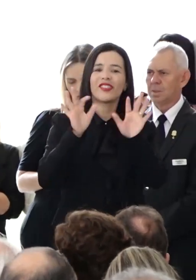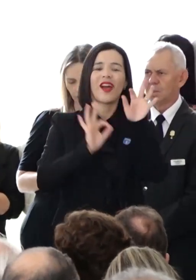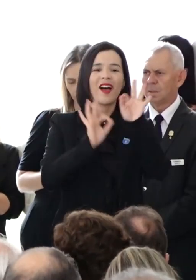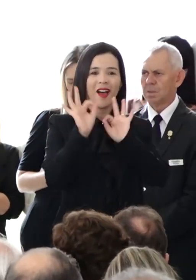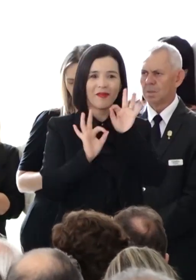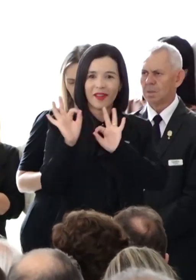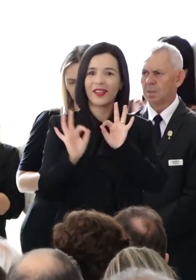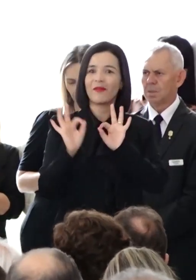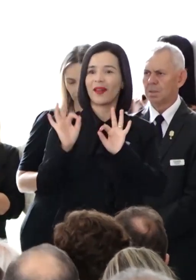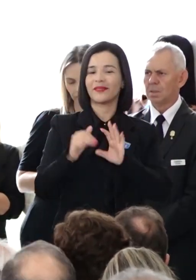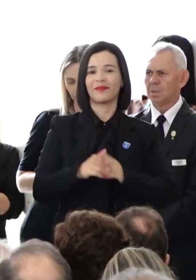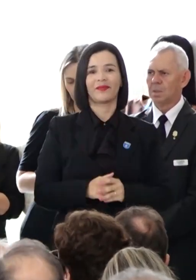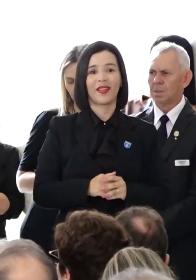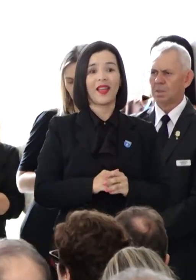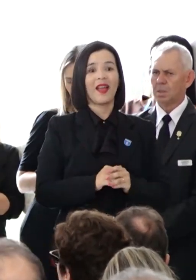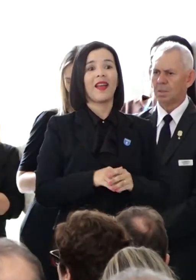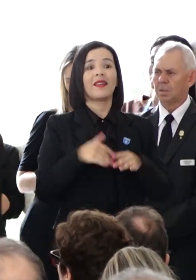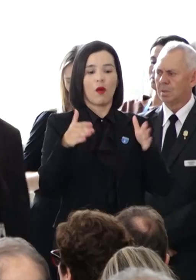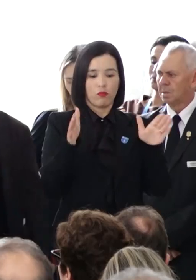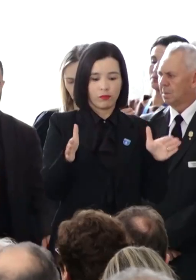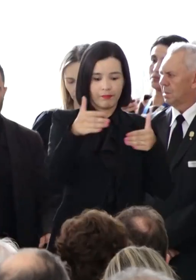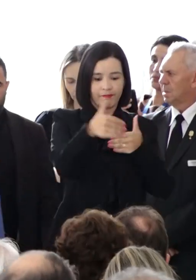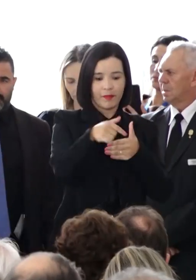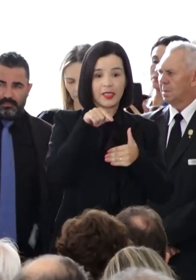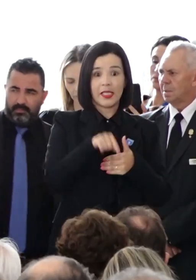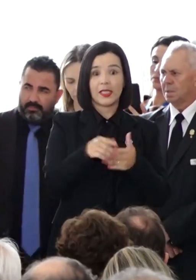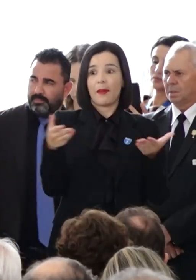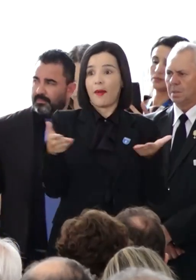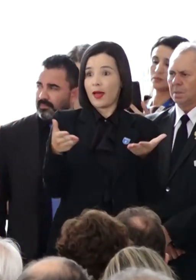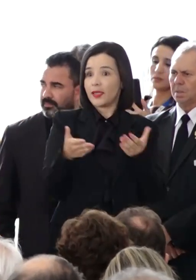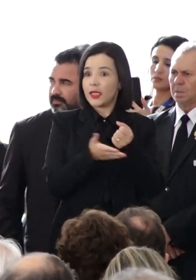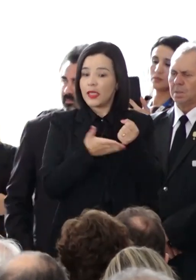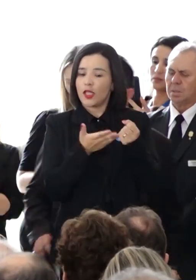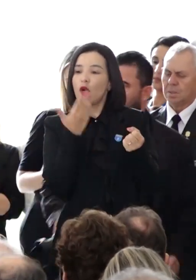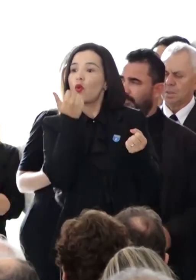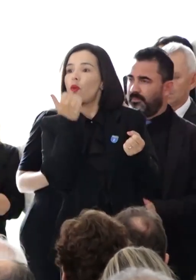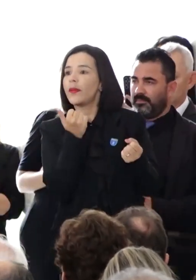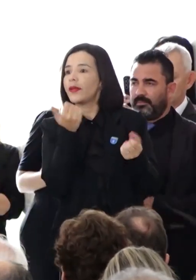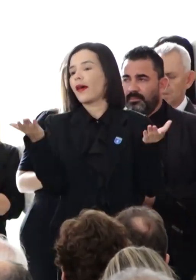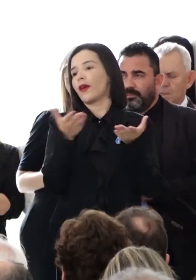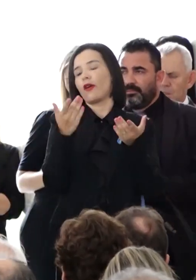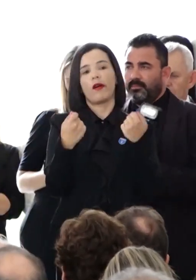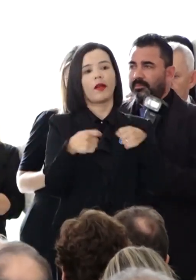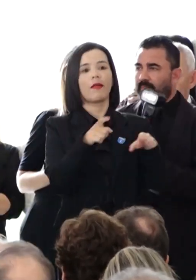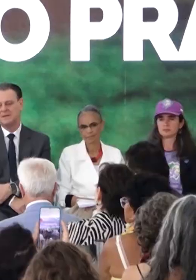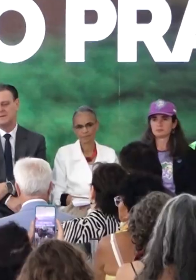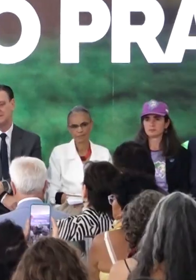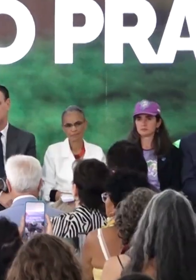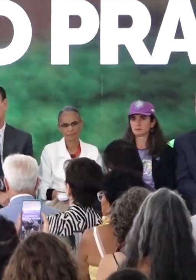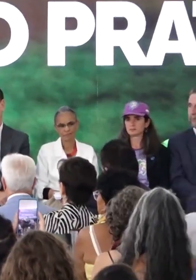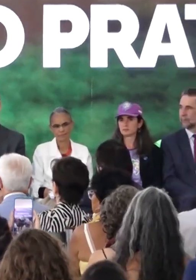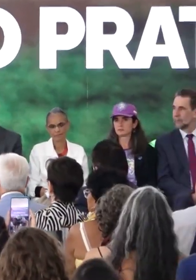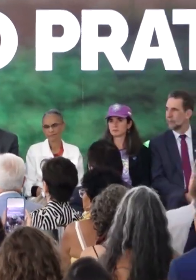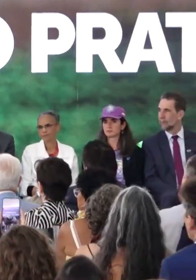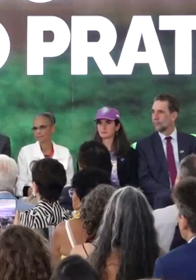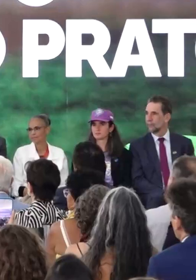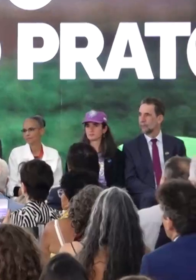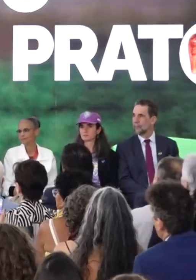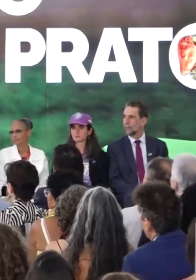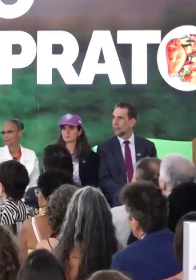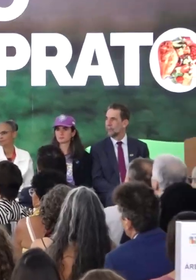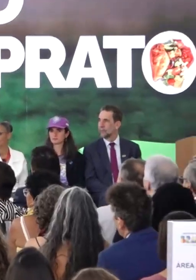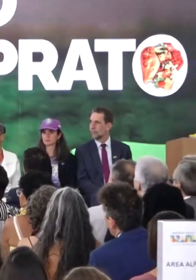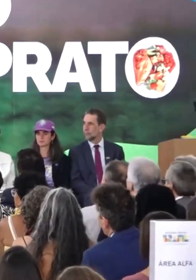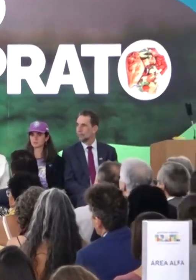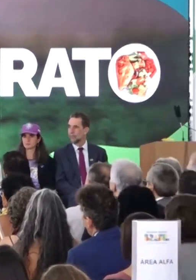está colocado na cesta básica e também agora no Plano Nacional de Abastecimento Alimentar. O presidente Lula disse